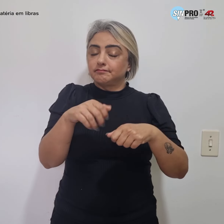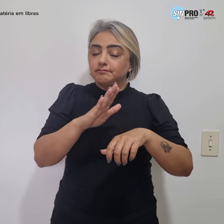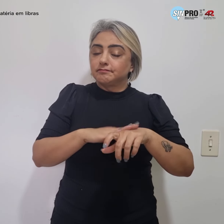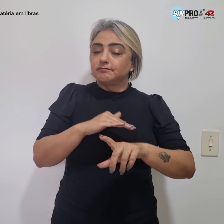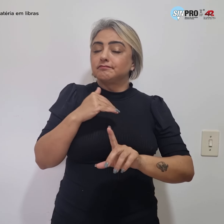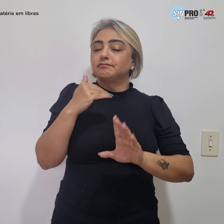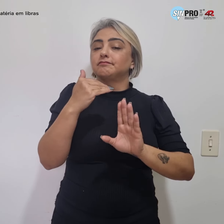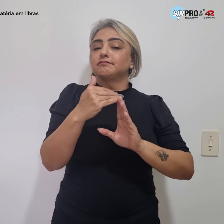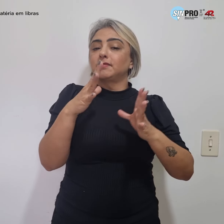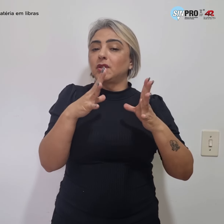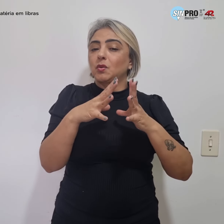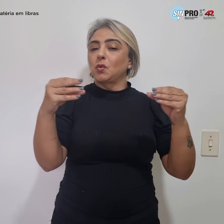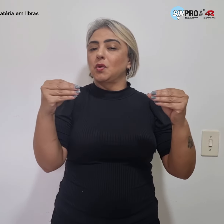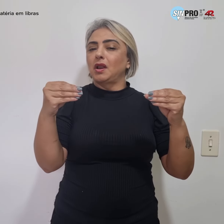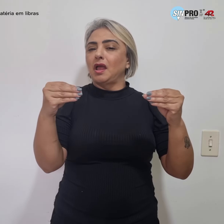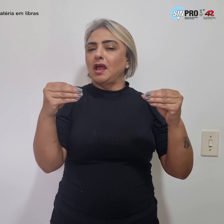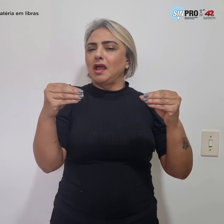mais se curar de chagas cruéis trazidas por uma escalada de ódio armamentista.